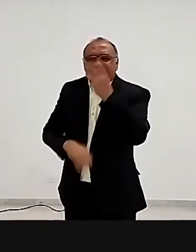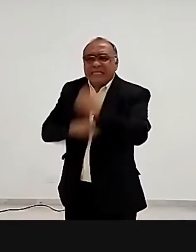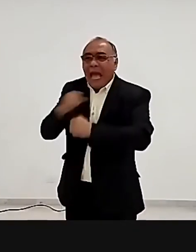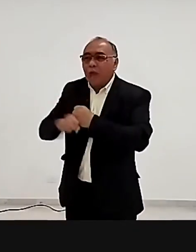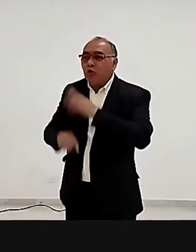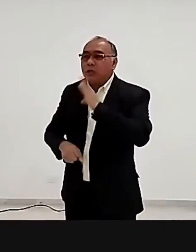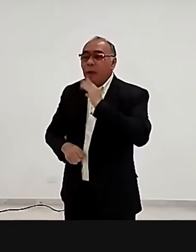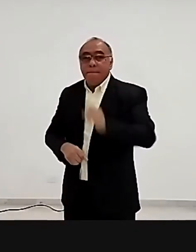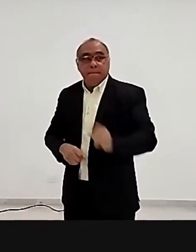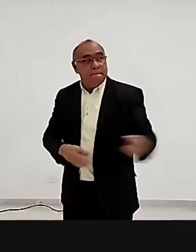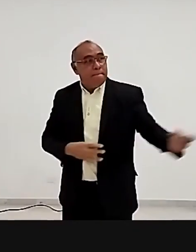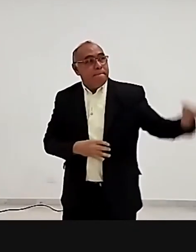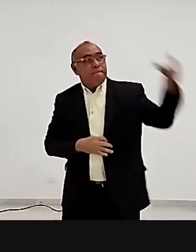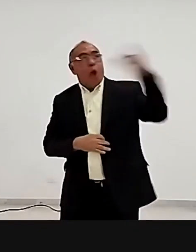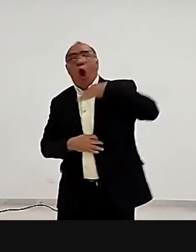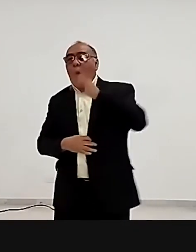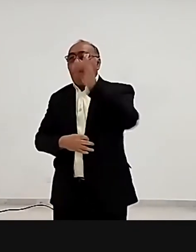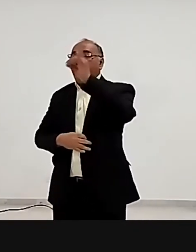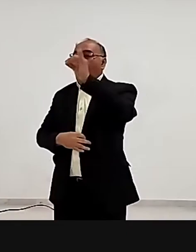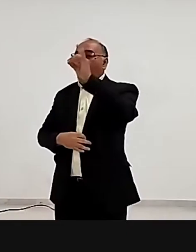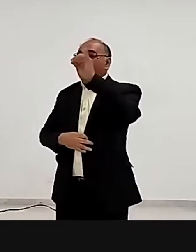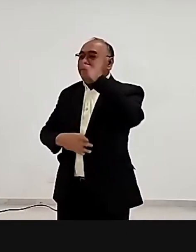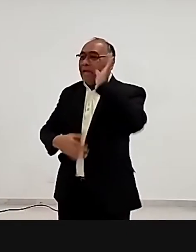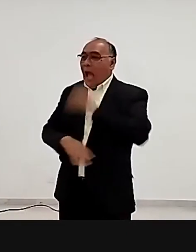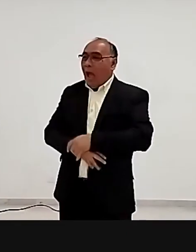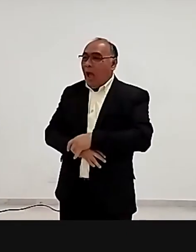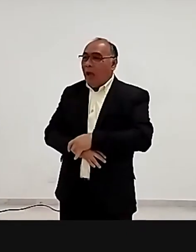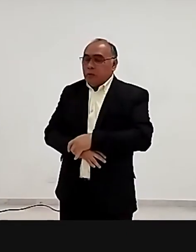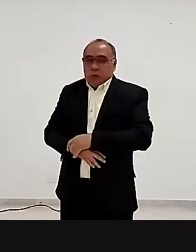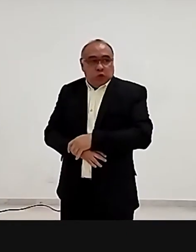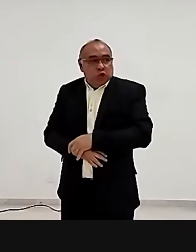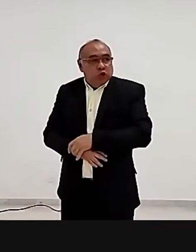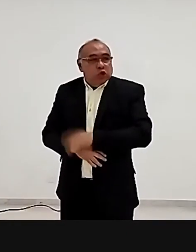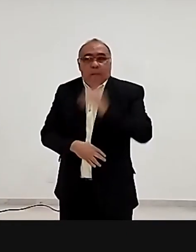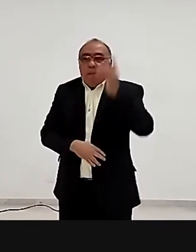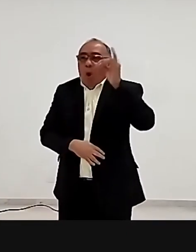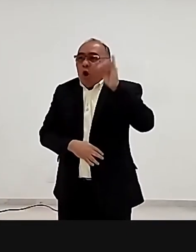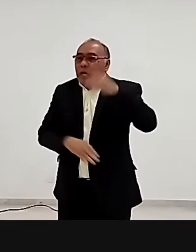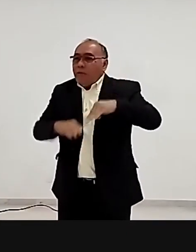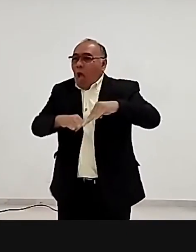porque hace unos 23 años también bolivia